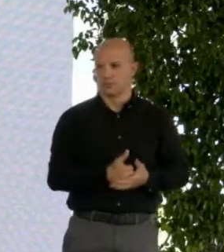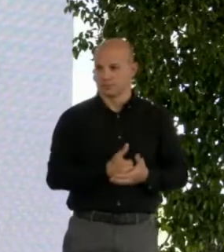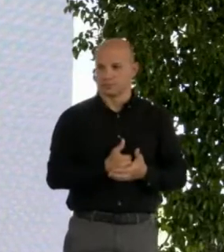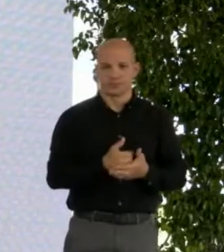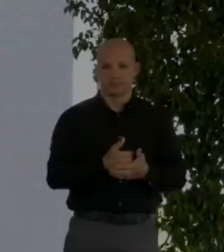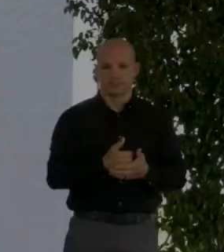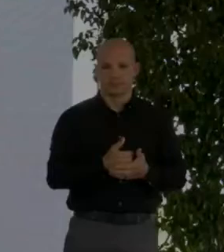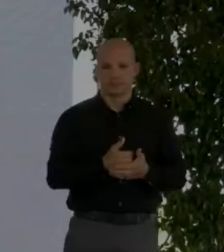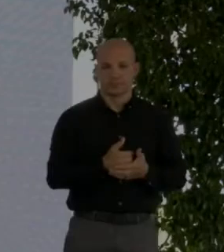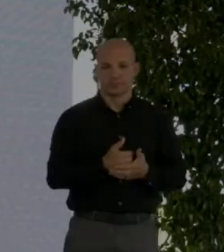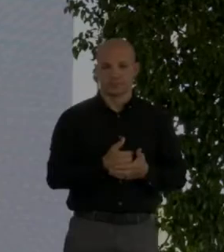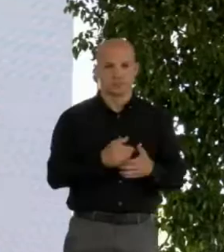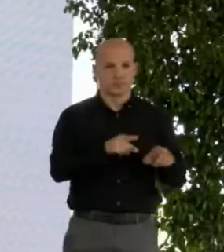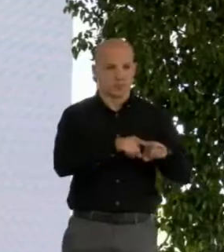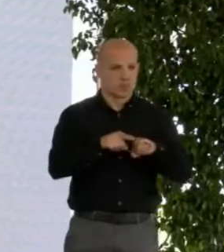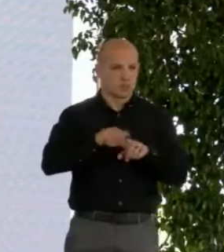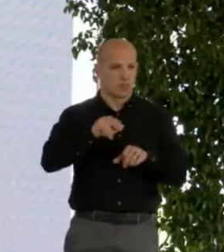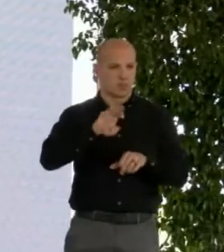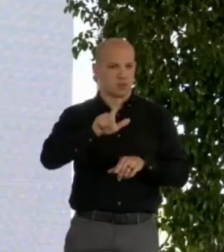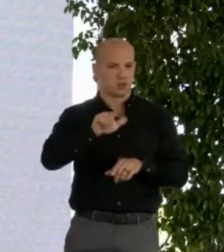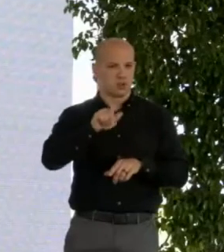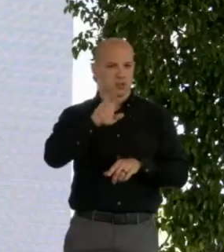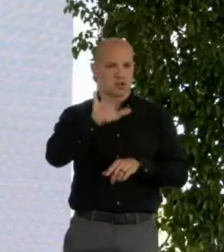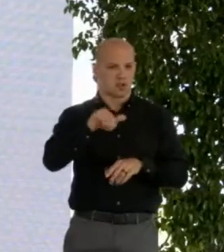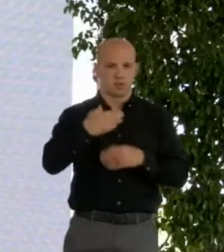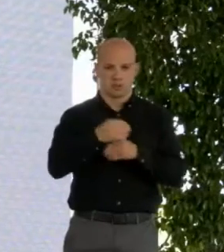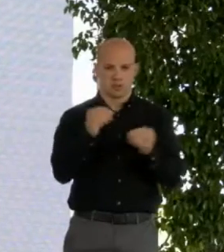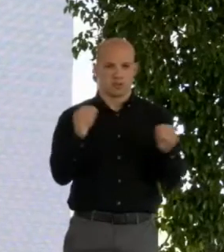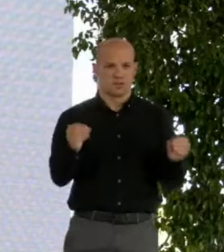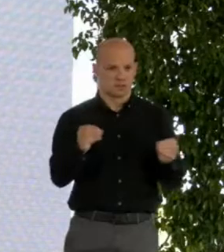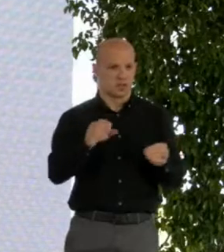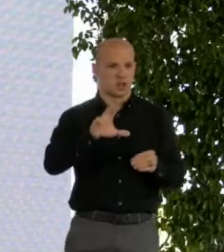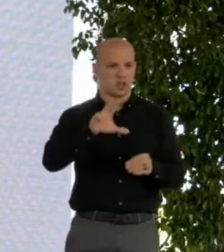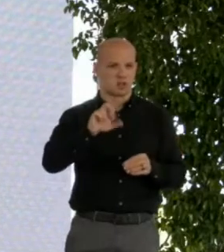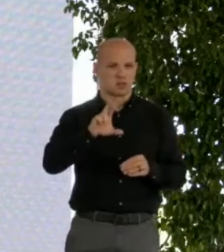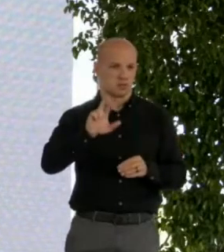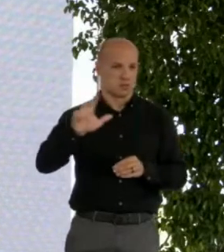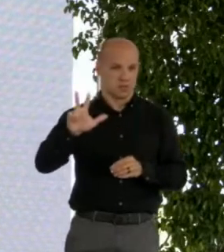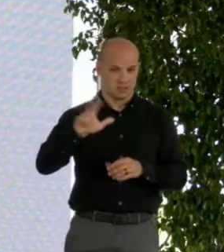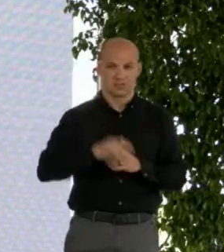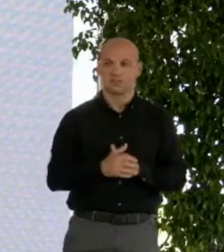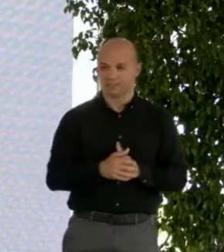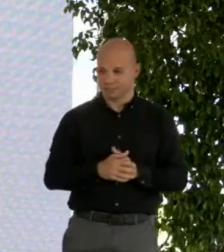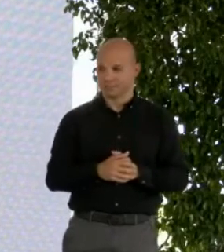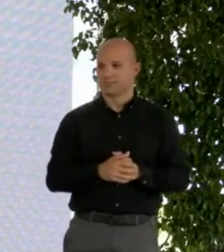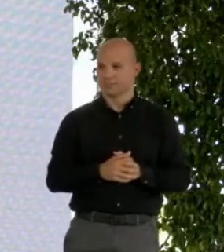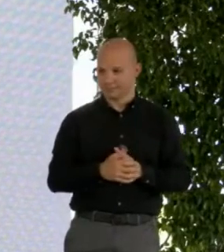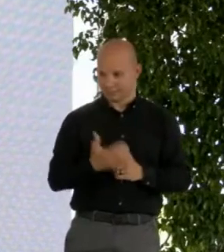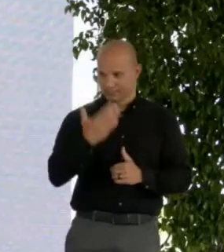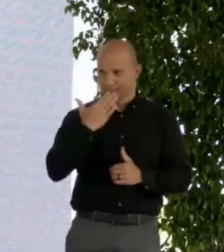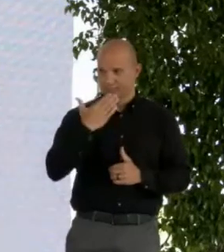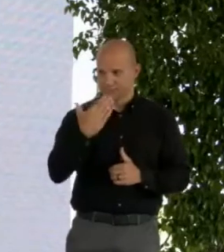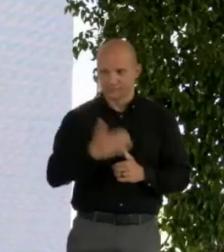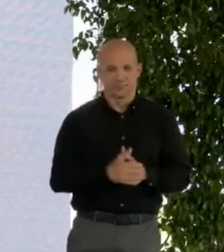También a Manuel Lavoy, de la Oficina COR 3. Por allá, muchísimas gracias.